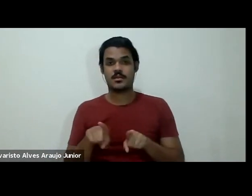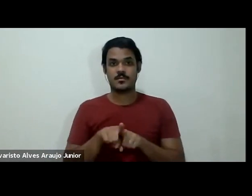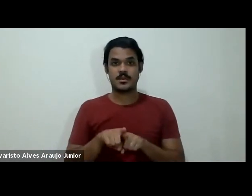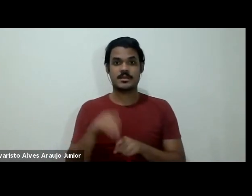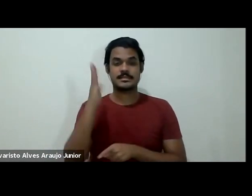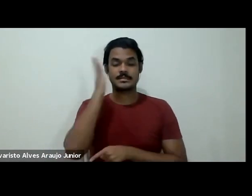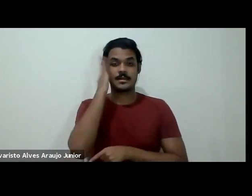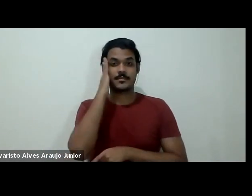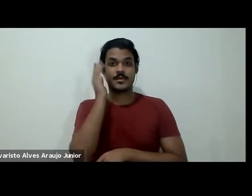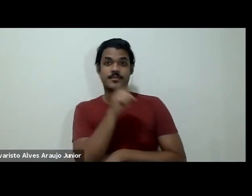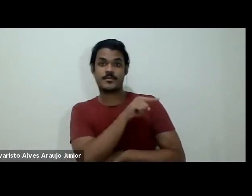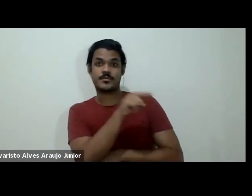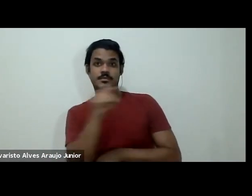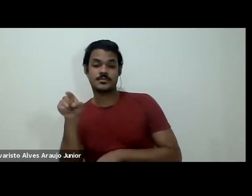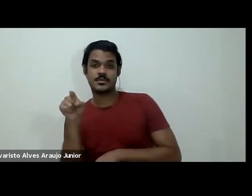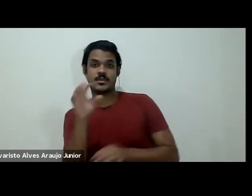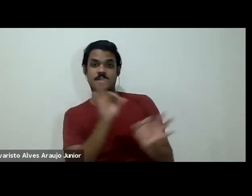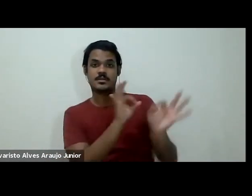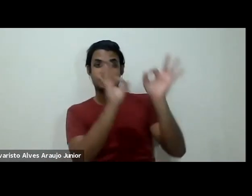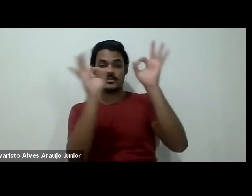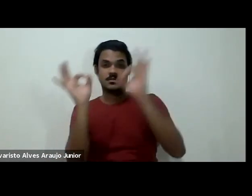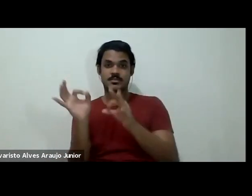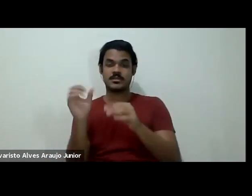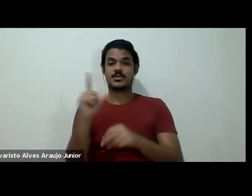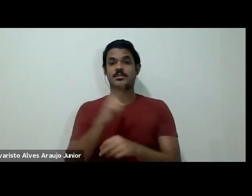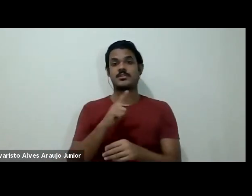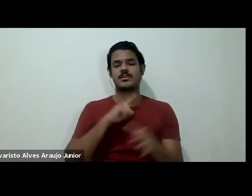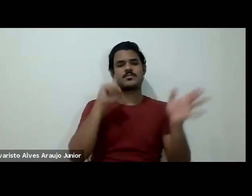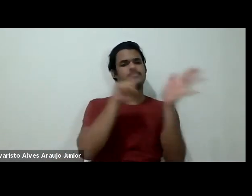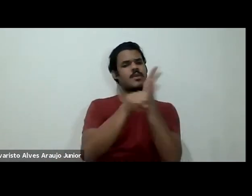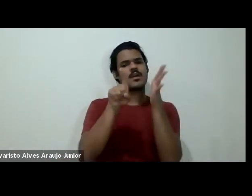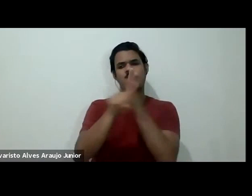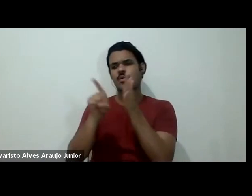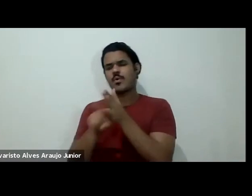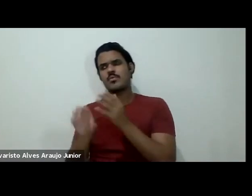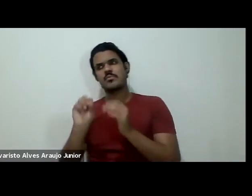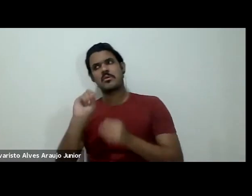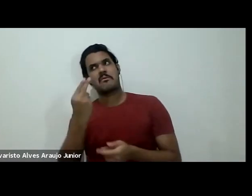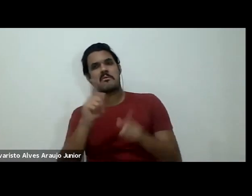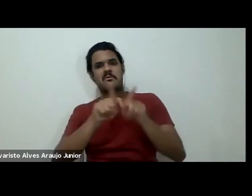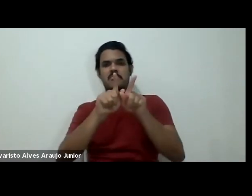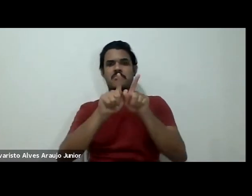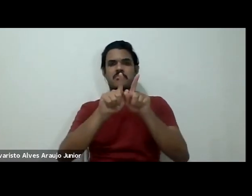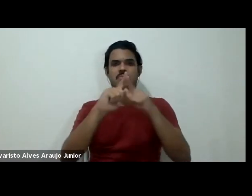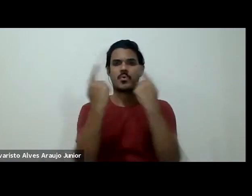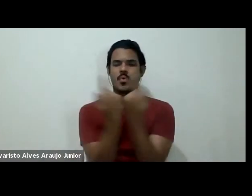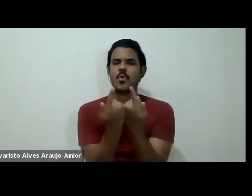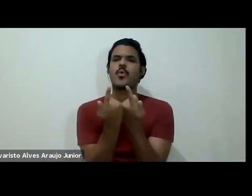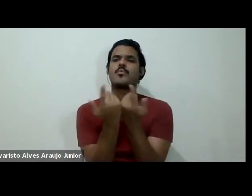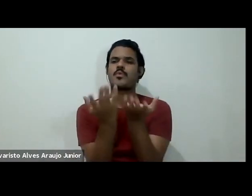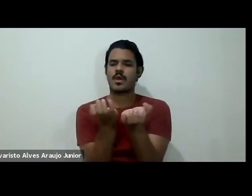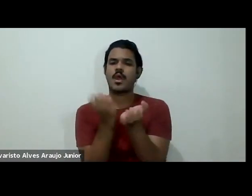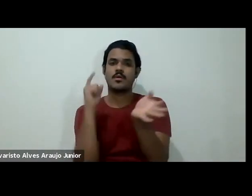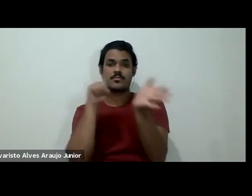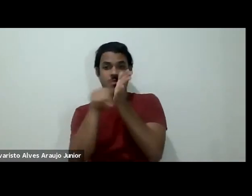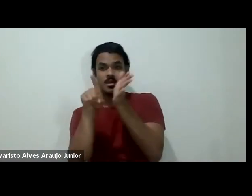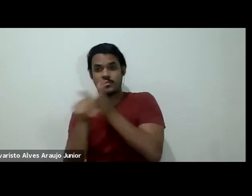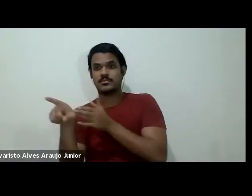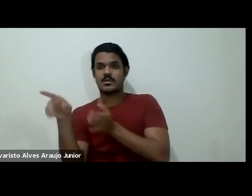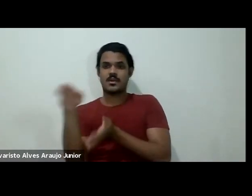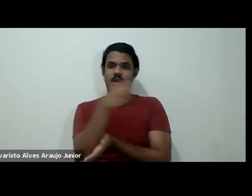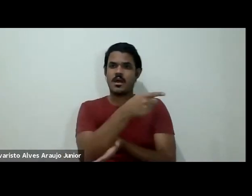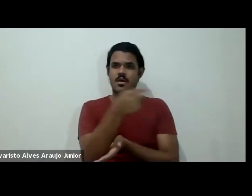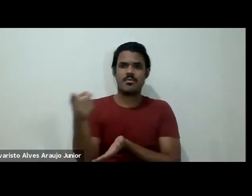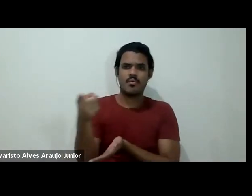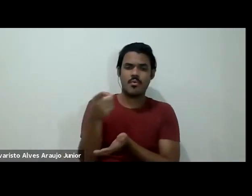se vocês que estão nos assistindo têm perguntas ou se alguém da equipe gostaria de fazer pergunta para algum